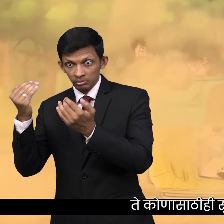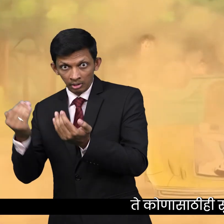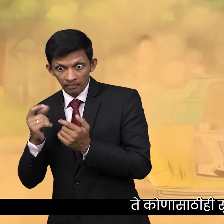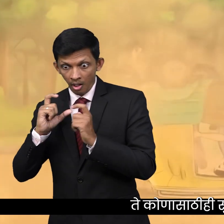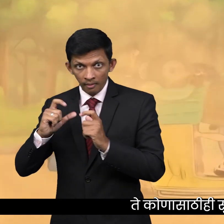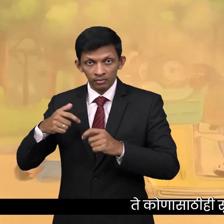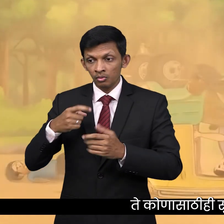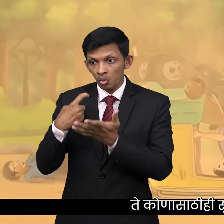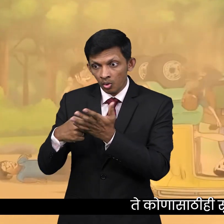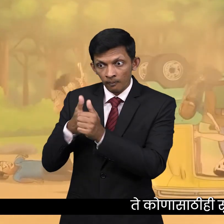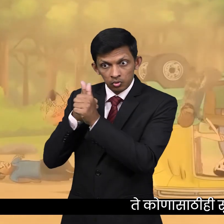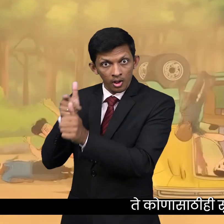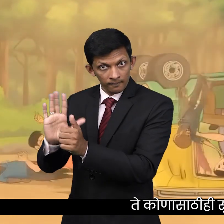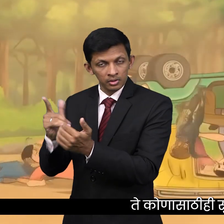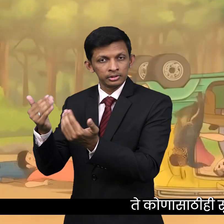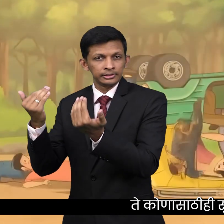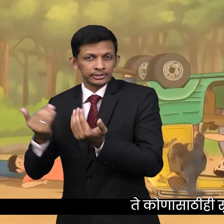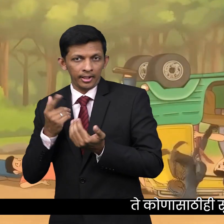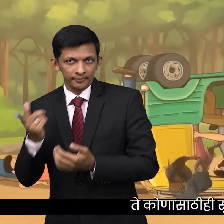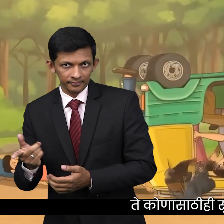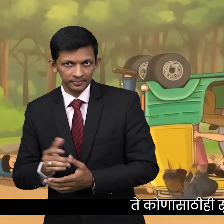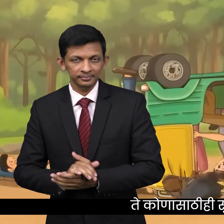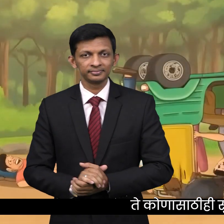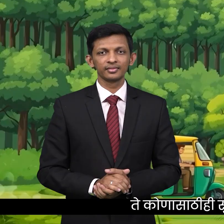किंवा आरामदायक नाही.